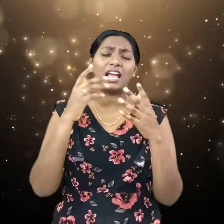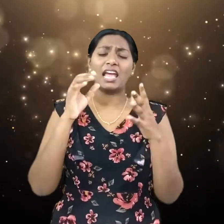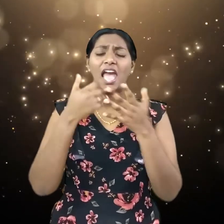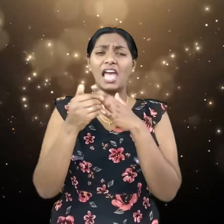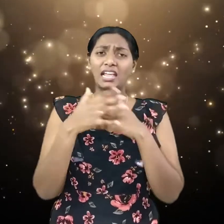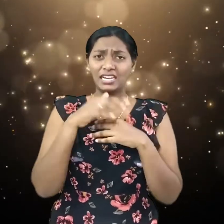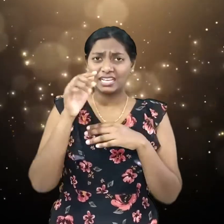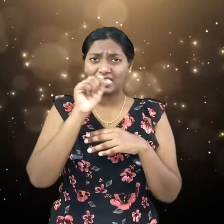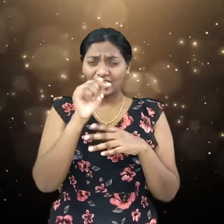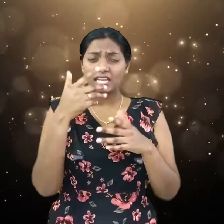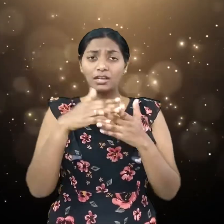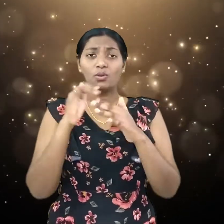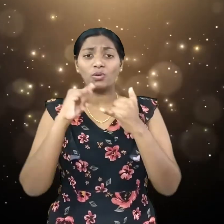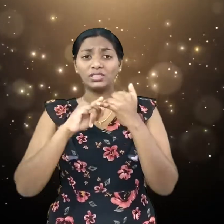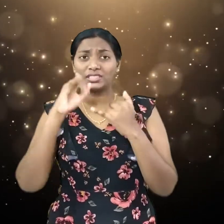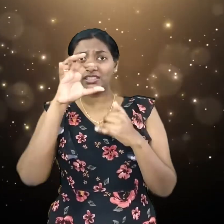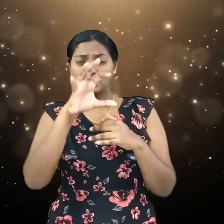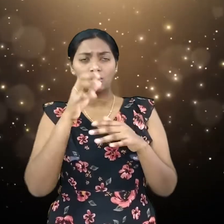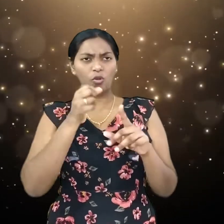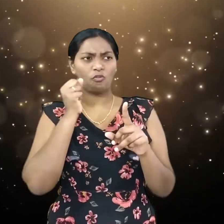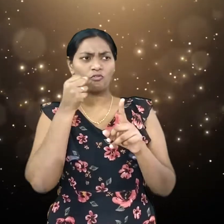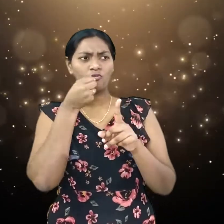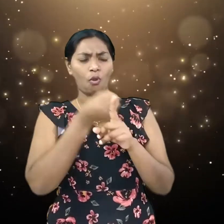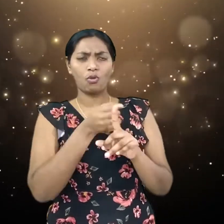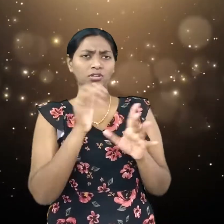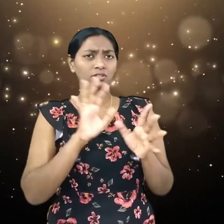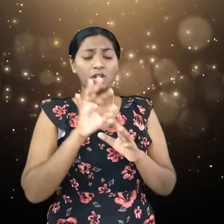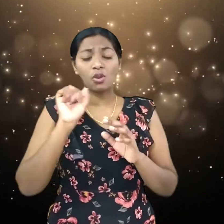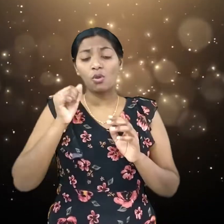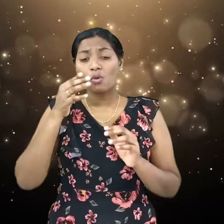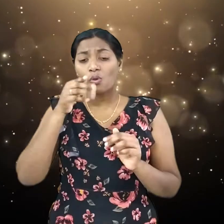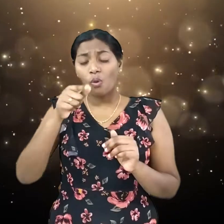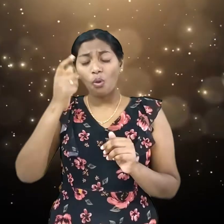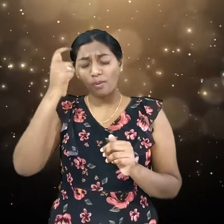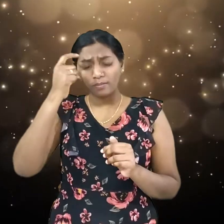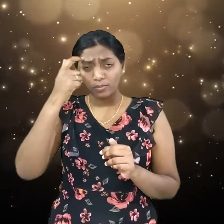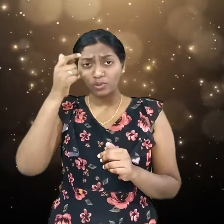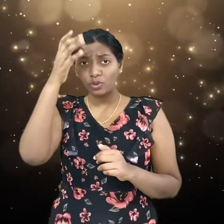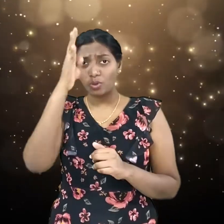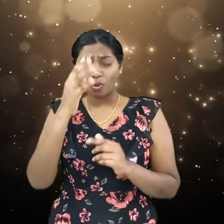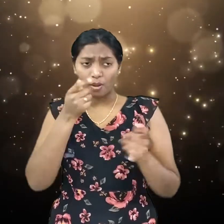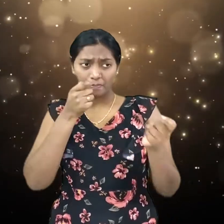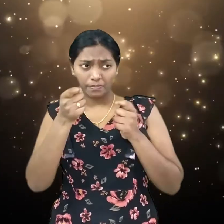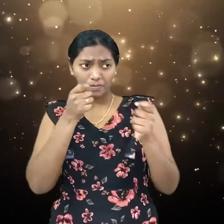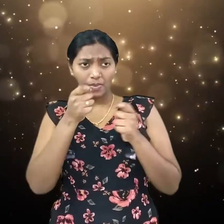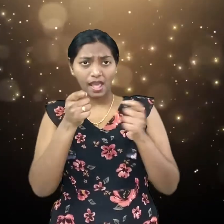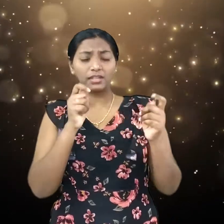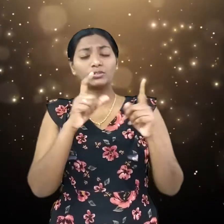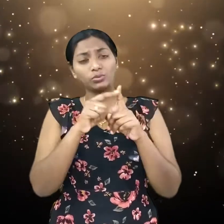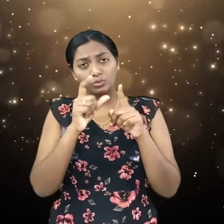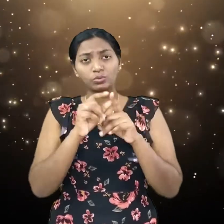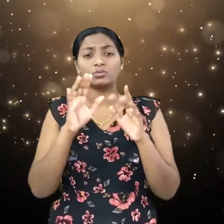में, वो परमेश्वर की बुद्धि और सामर्थ में खड़े रहेंगे यीशु मसीह के नाम में,